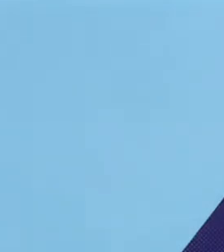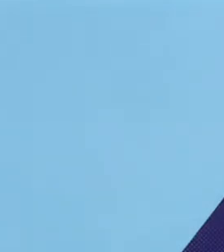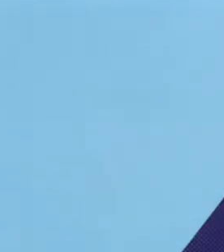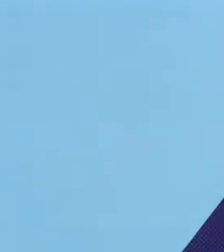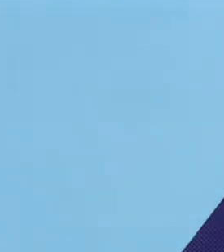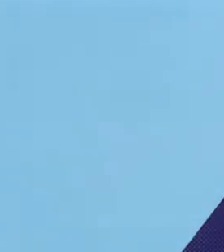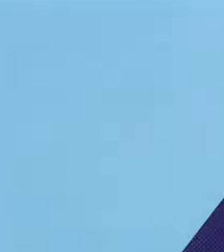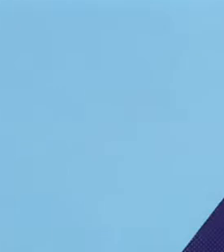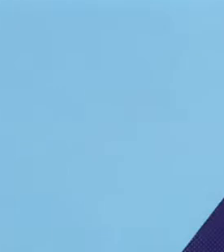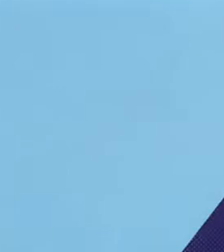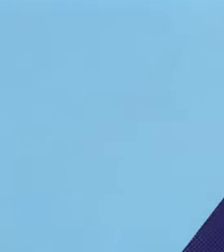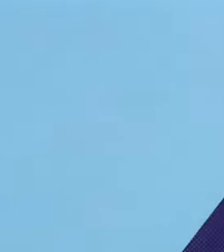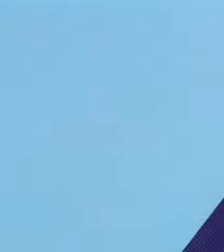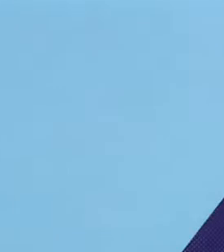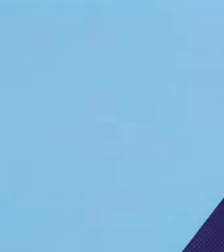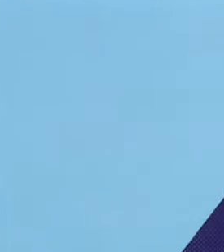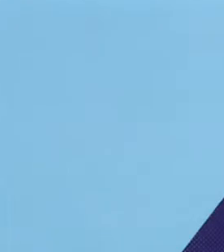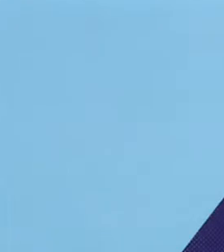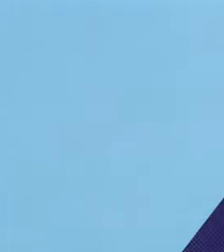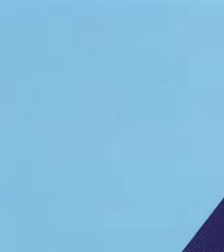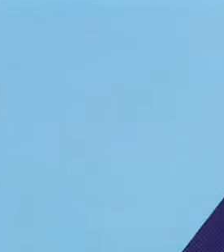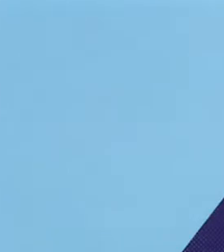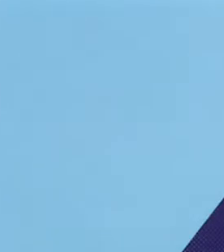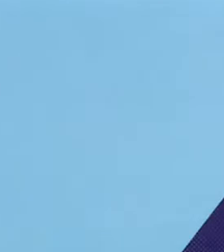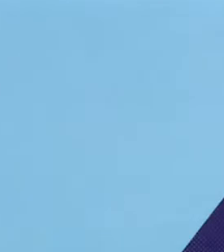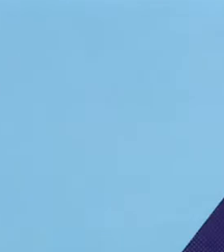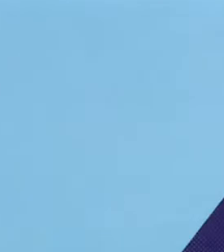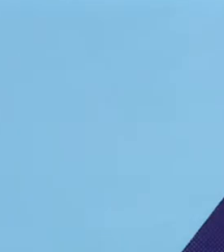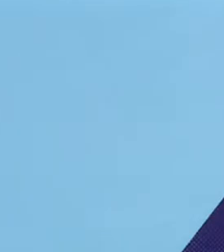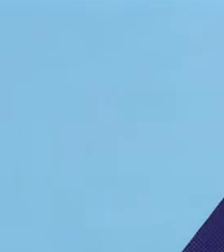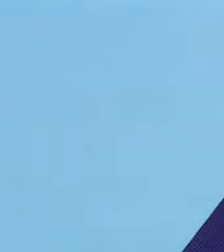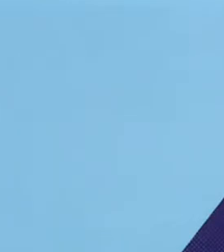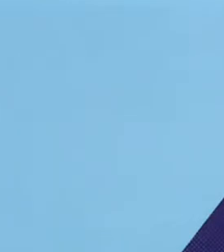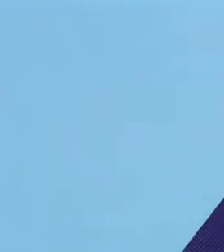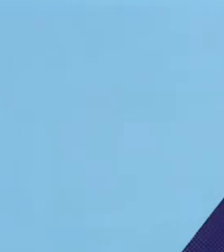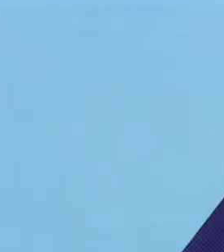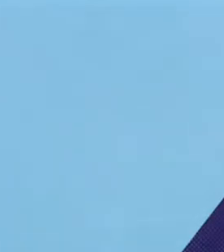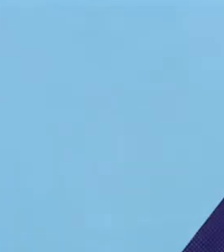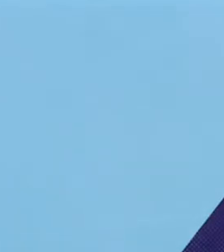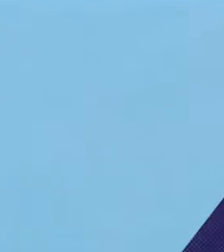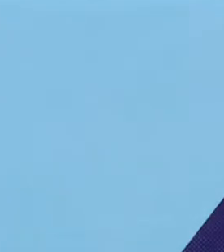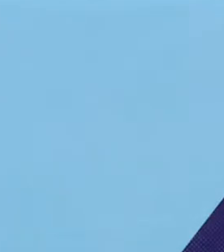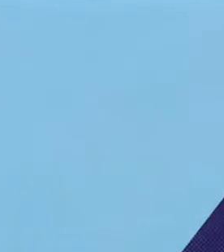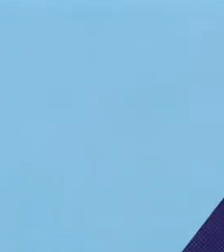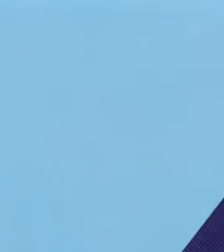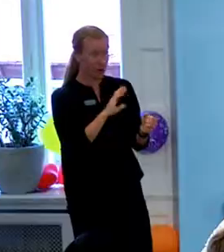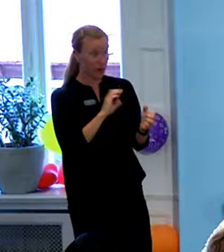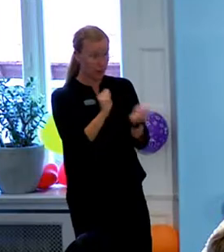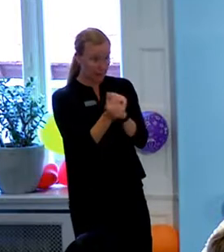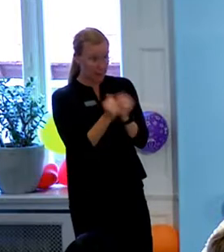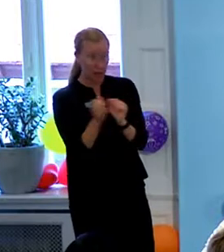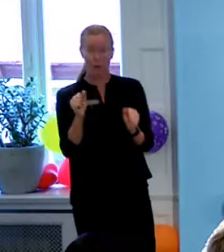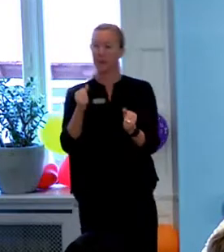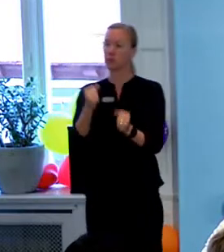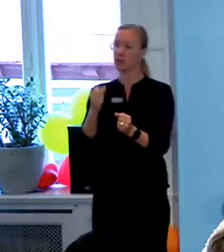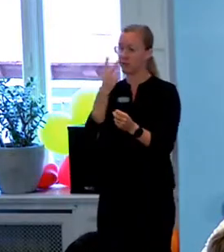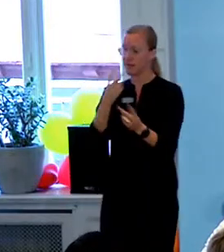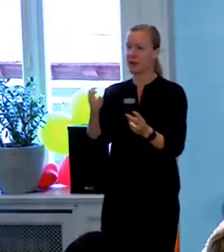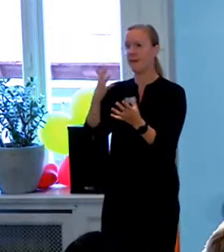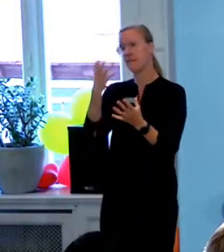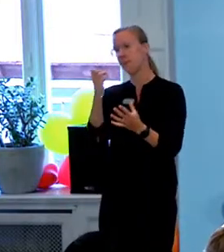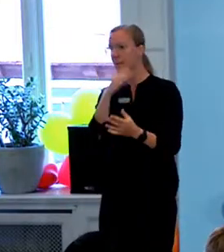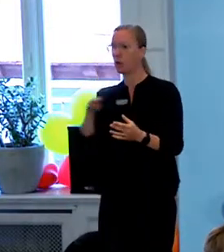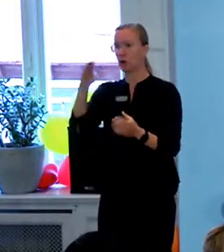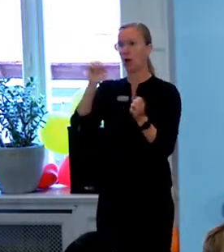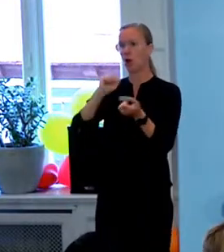A, B, C, D ska vi ändra, då har vi löst problemet. Och det tycker jag också är viktigt som politiker. Och inte gå och säga att 50 miljoner löser problemen